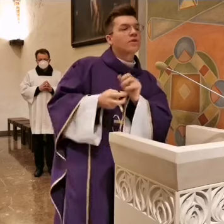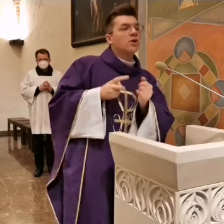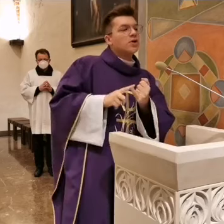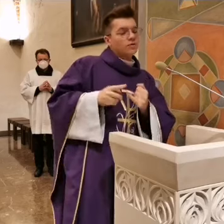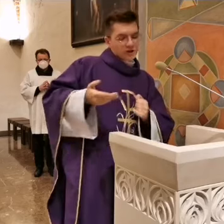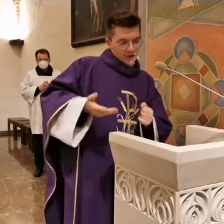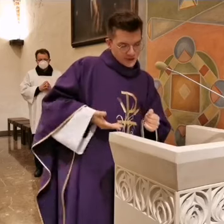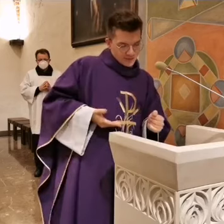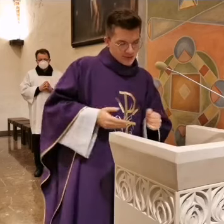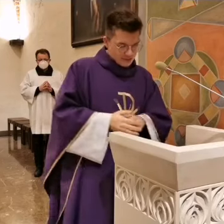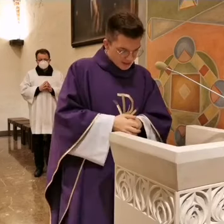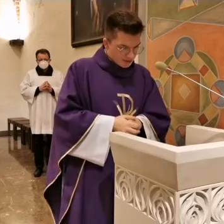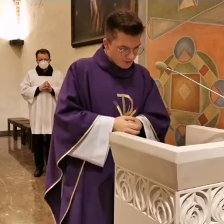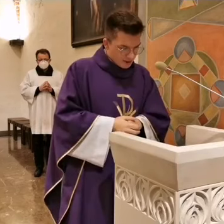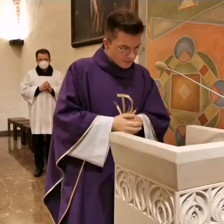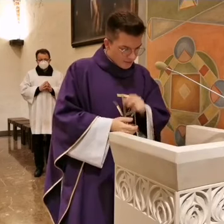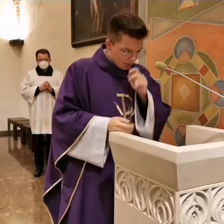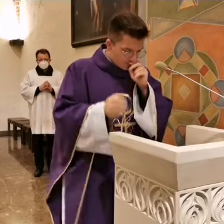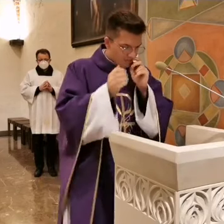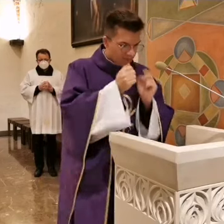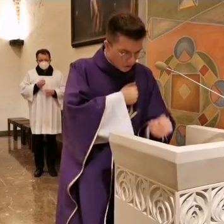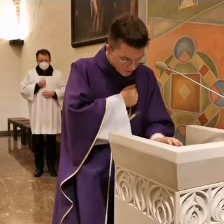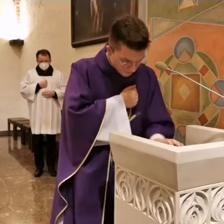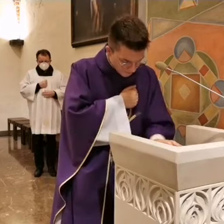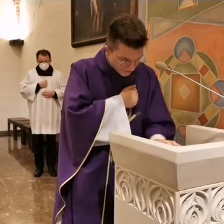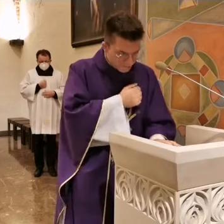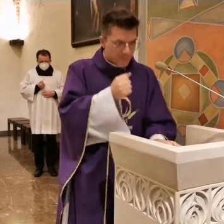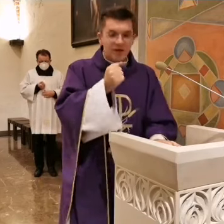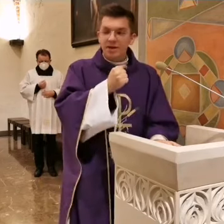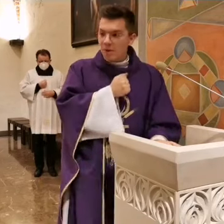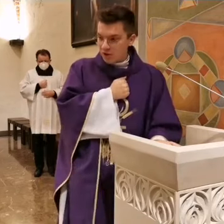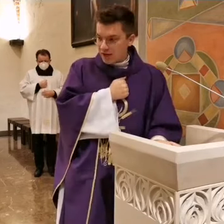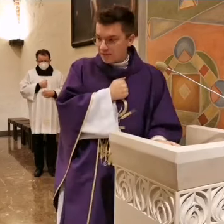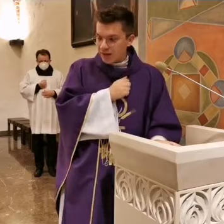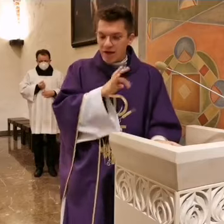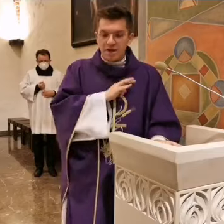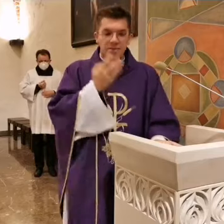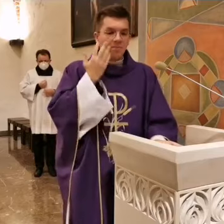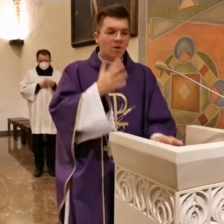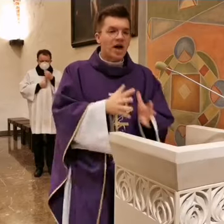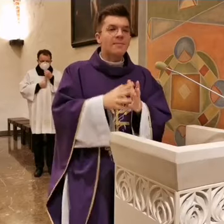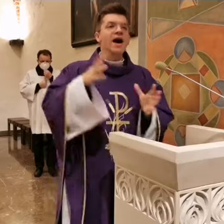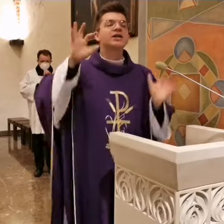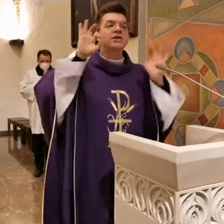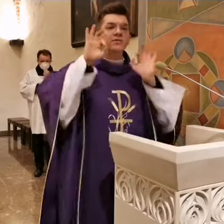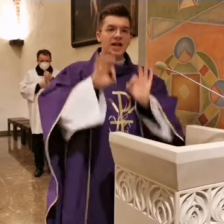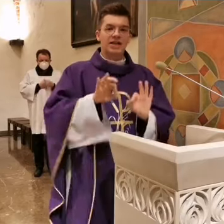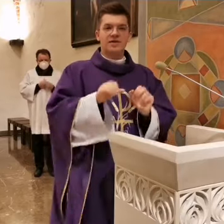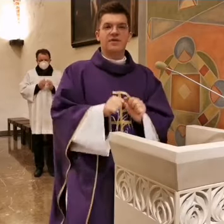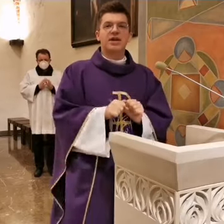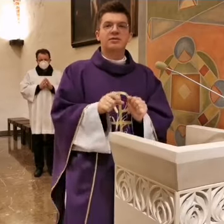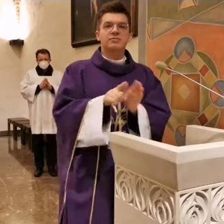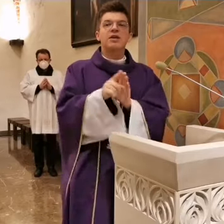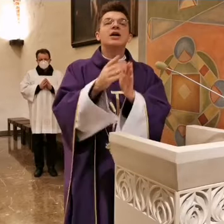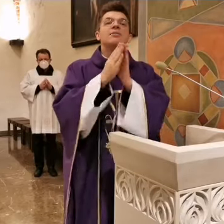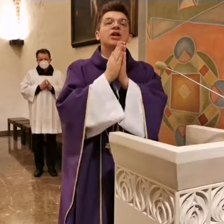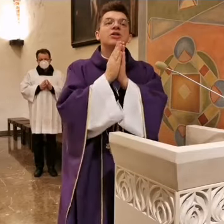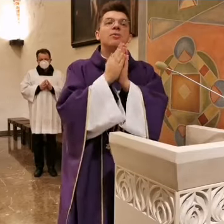o uczynkiem i zaniedbaniu. Moja wina, moja wina, moja bardzo wielka